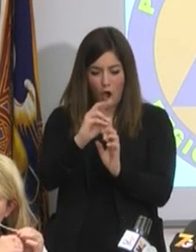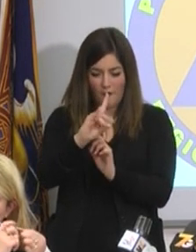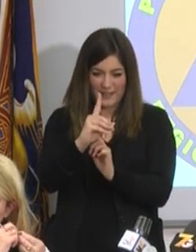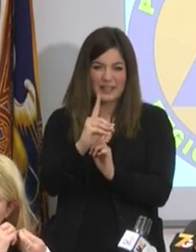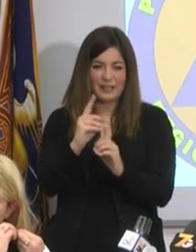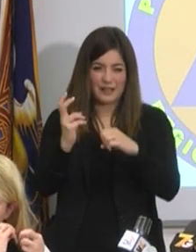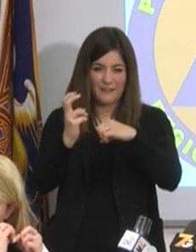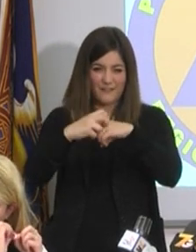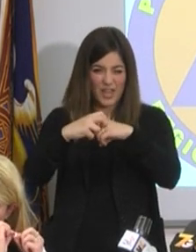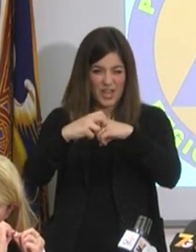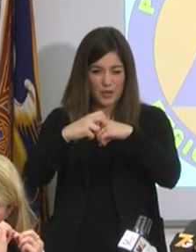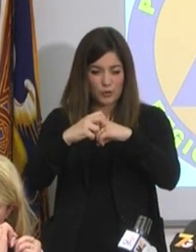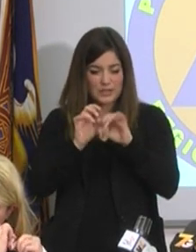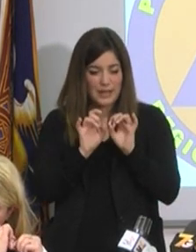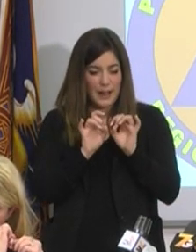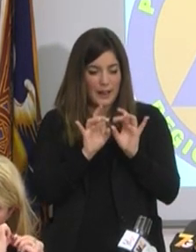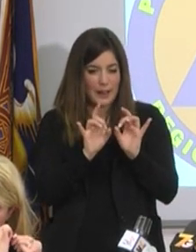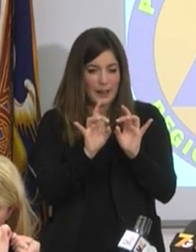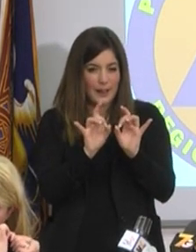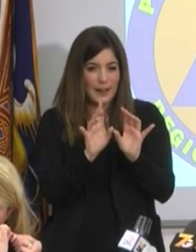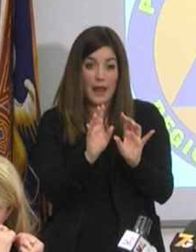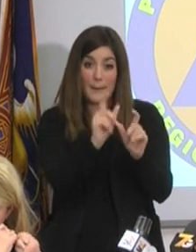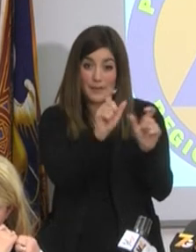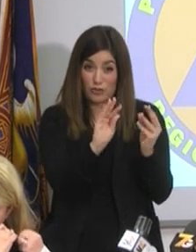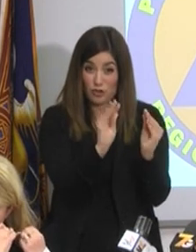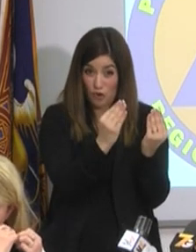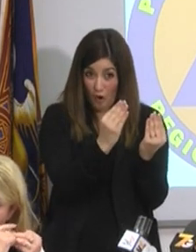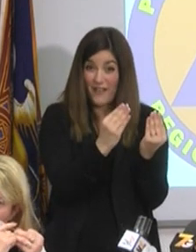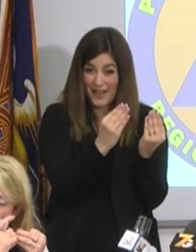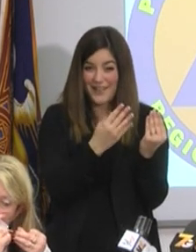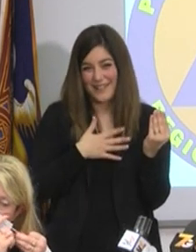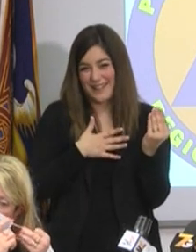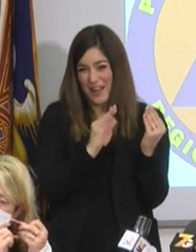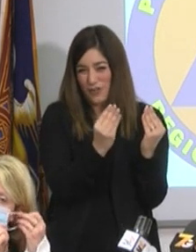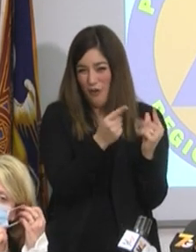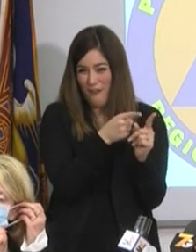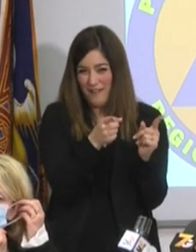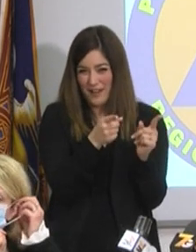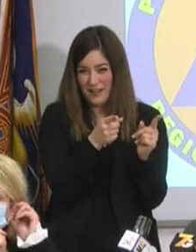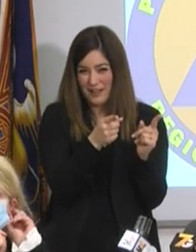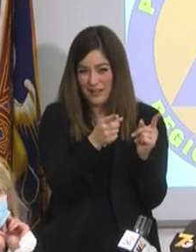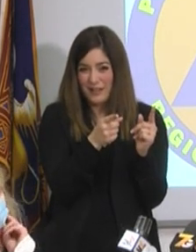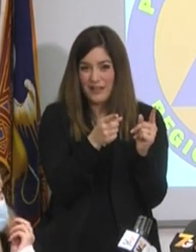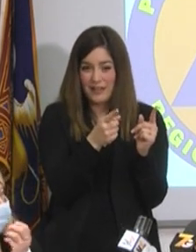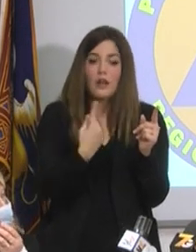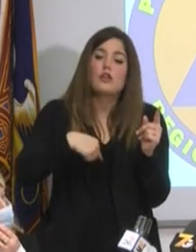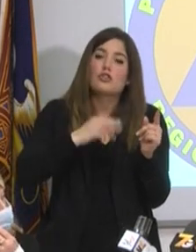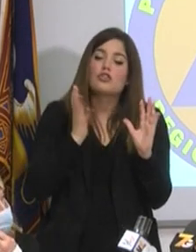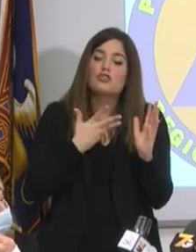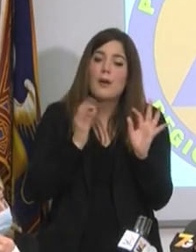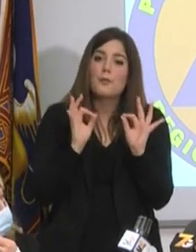che i fetta molto i giovani come classi di età noi abbiamo la massa di